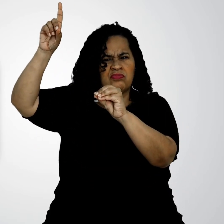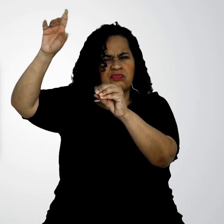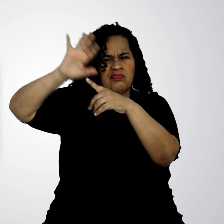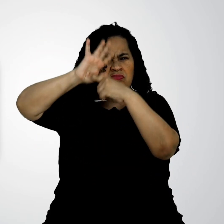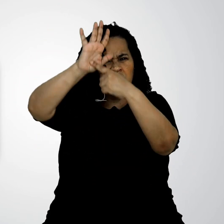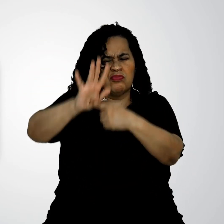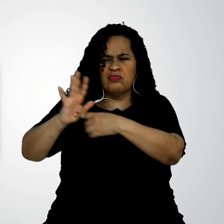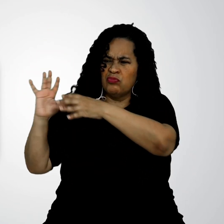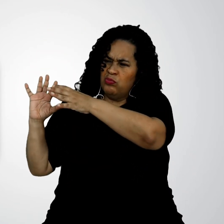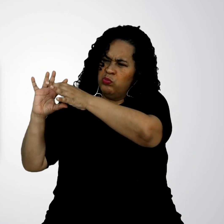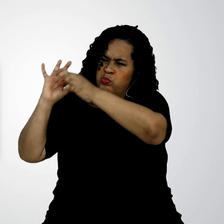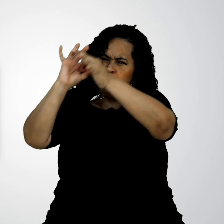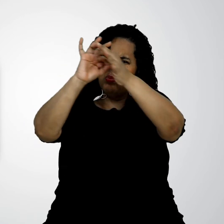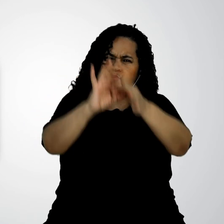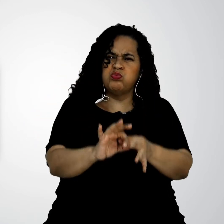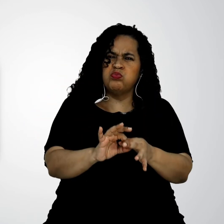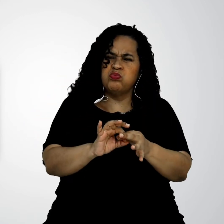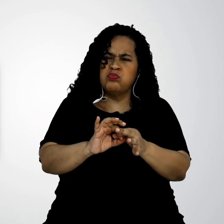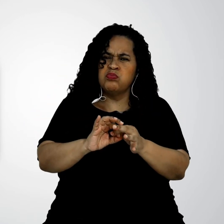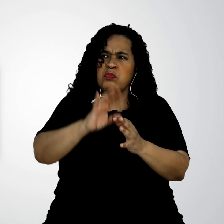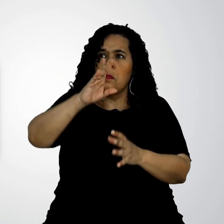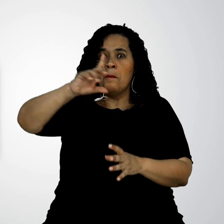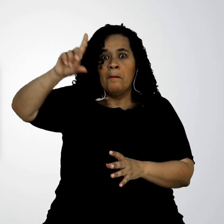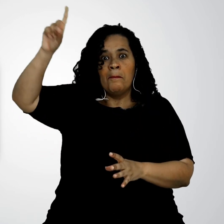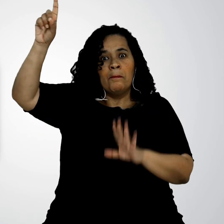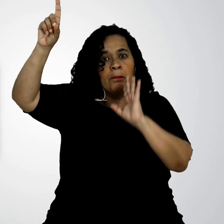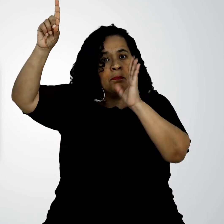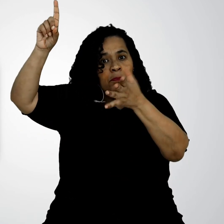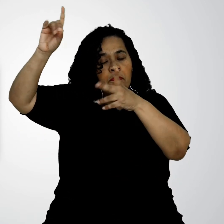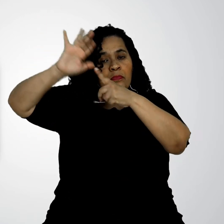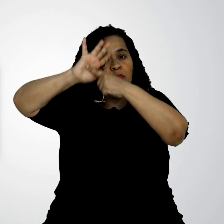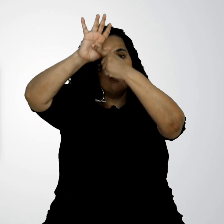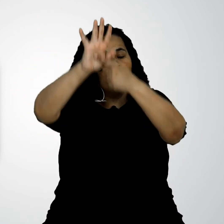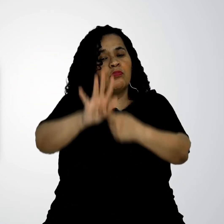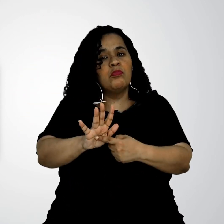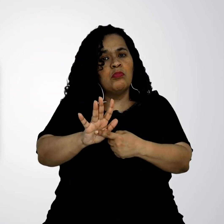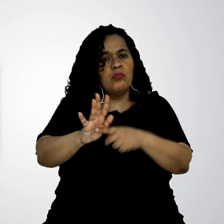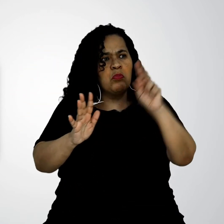Antigo Testamento, Deus ele tratando essa questão aqui de